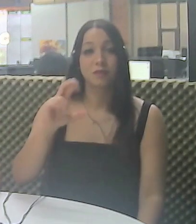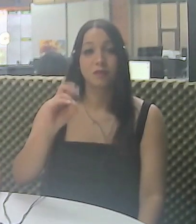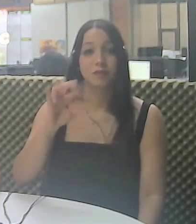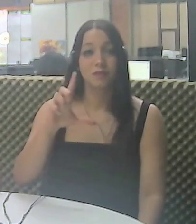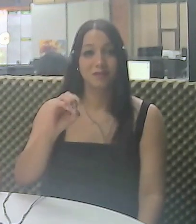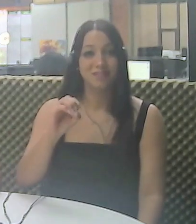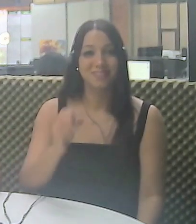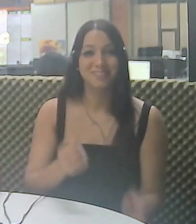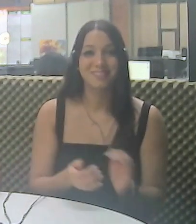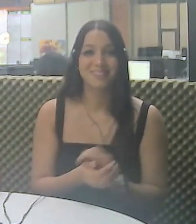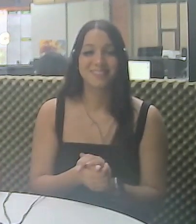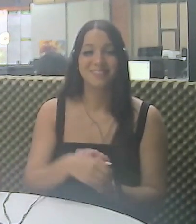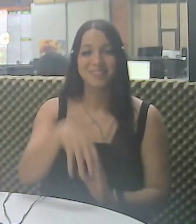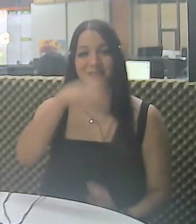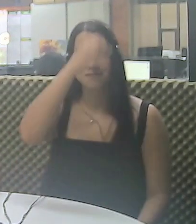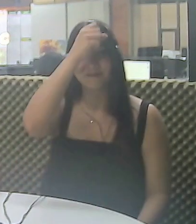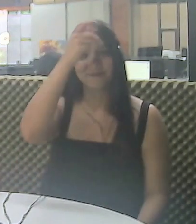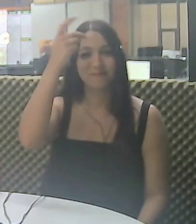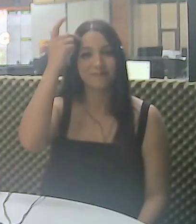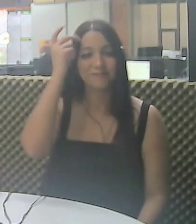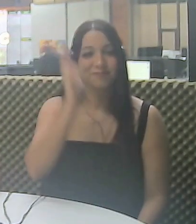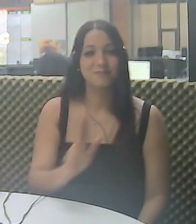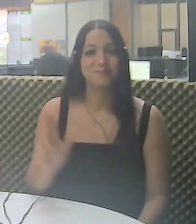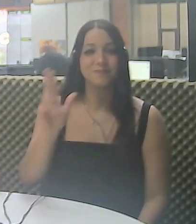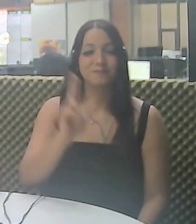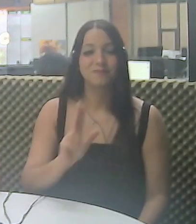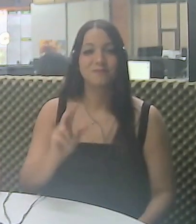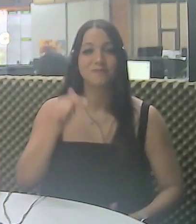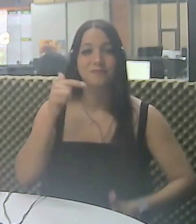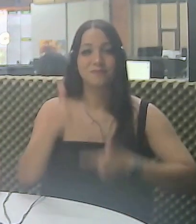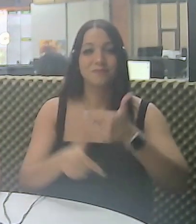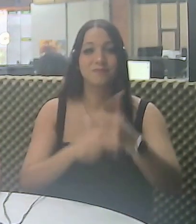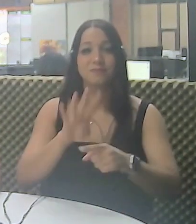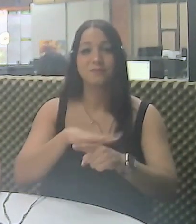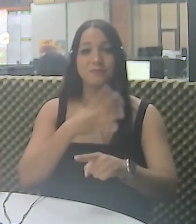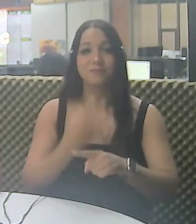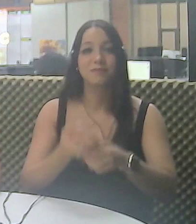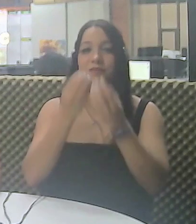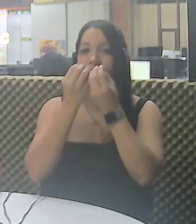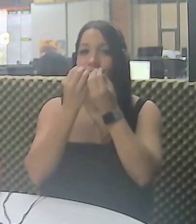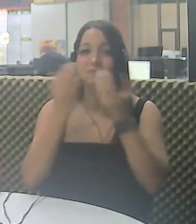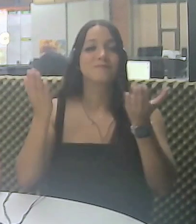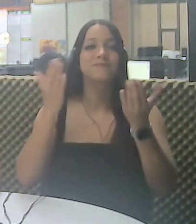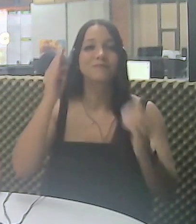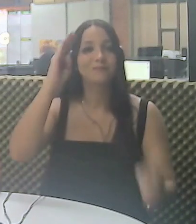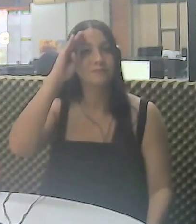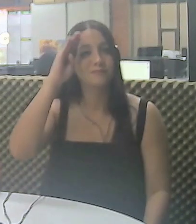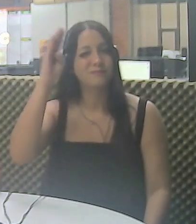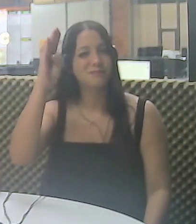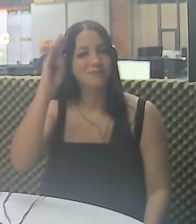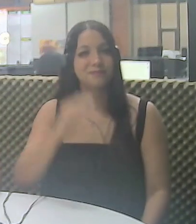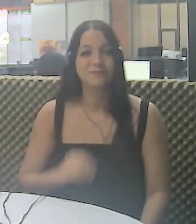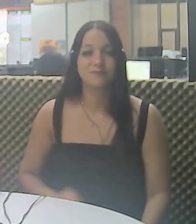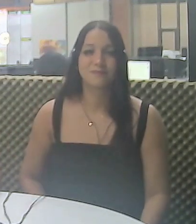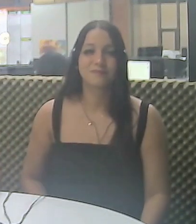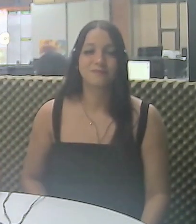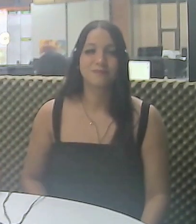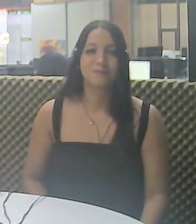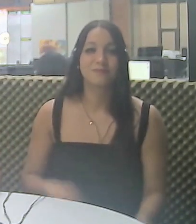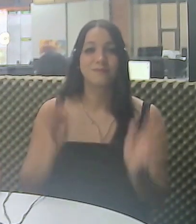Comunicação, Marco Túlio de Castro Kalimann. Prefeitura de Uberlândia. Fazer mais, fazer bem. Até a